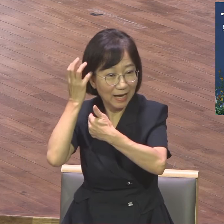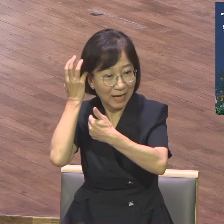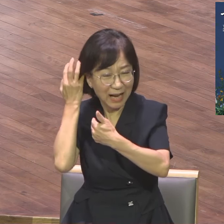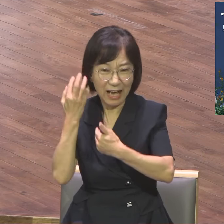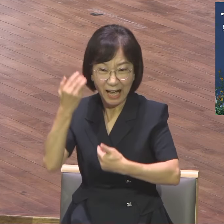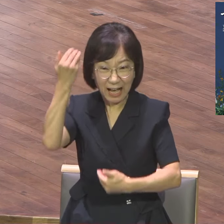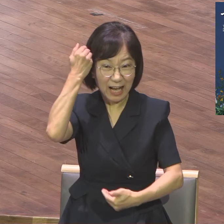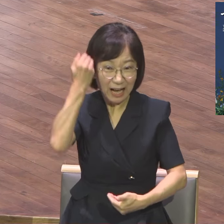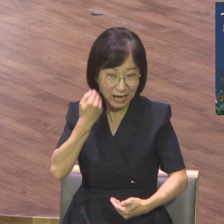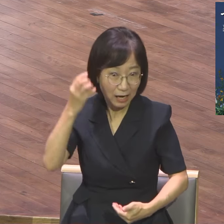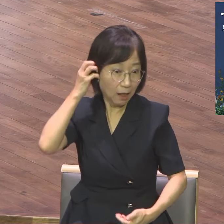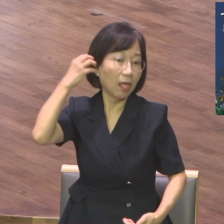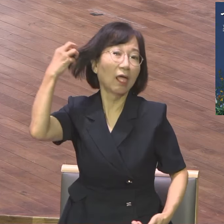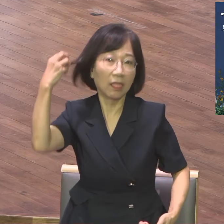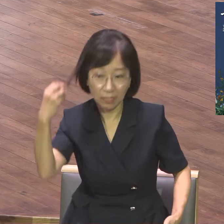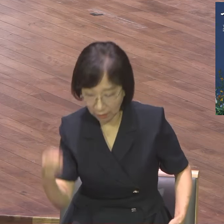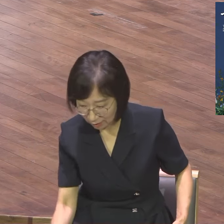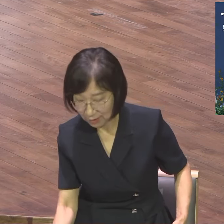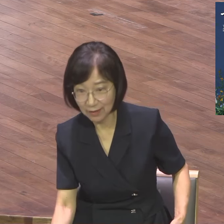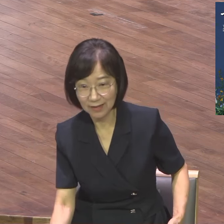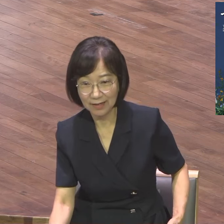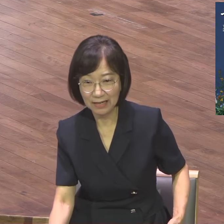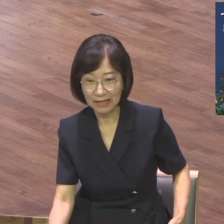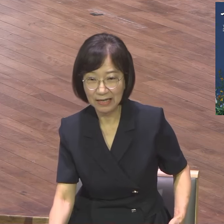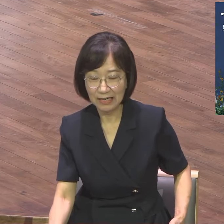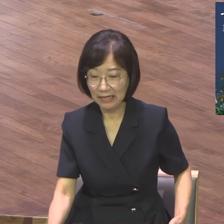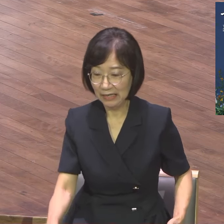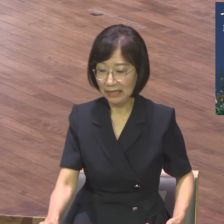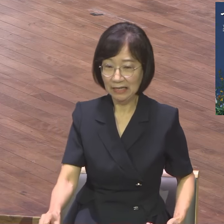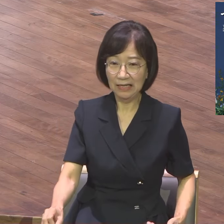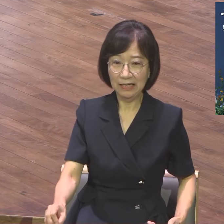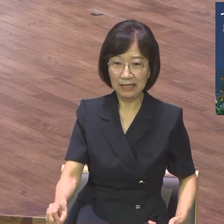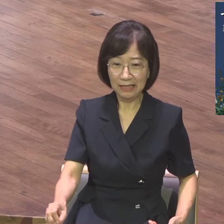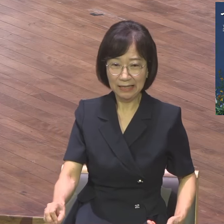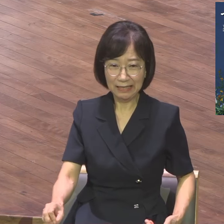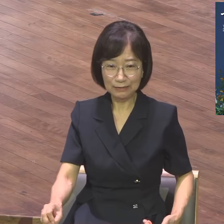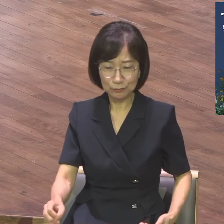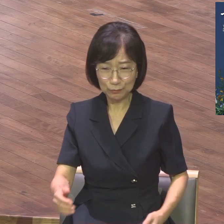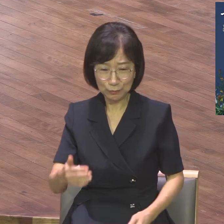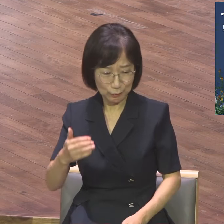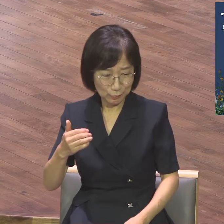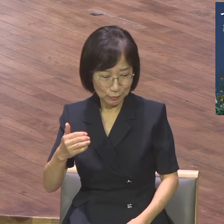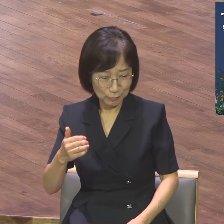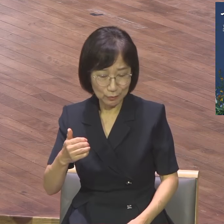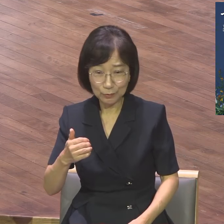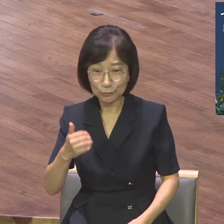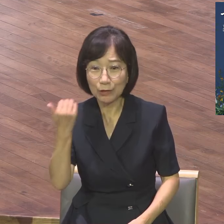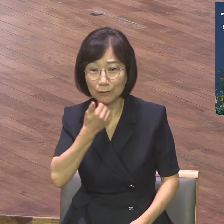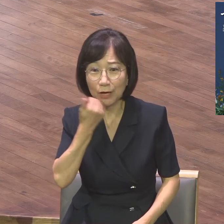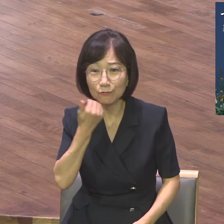그 귀가 잘려버 땅에 떨어져 버렸어요. 누가 쳤냐? 제자 베드로입니다.